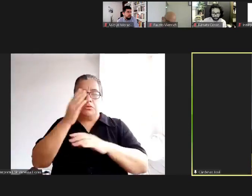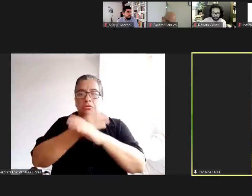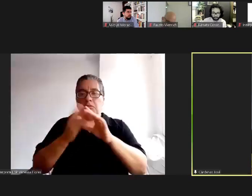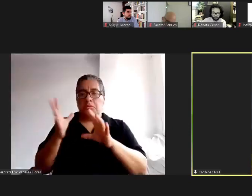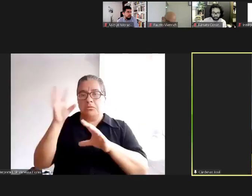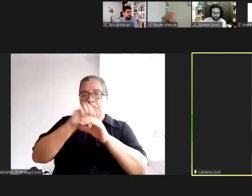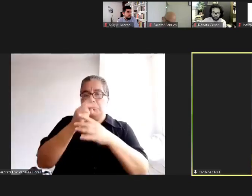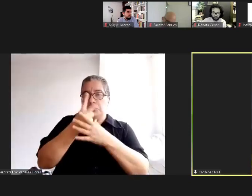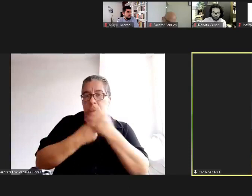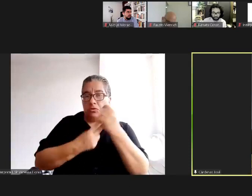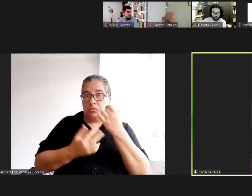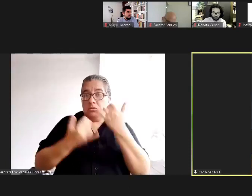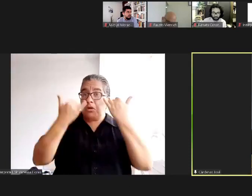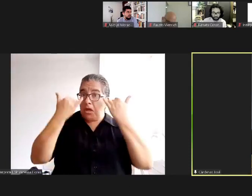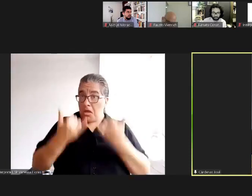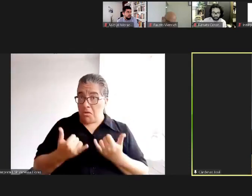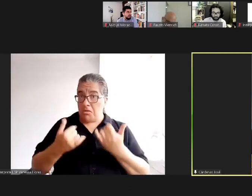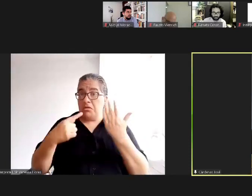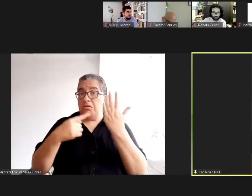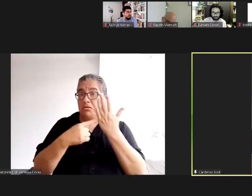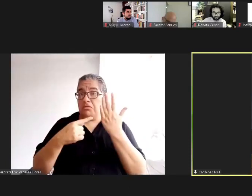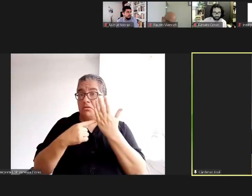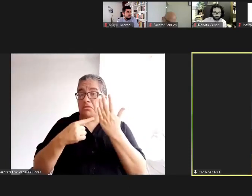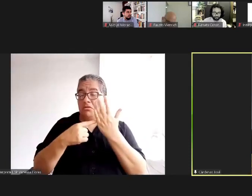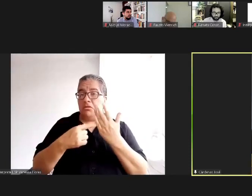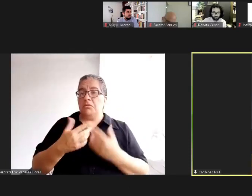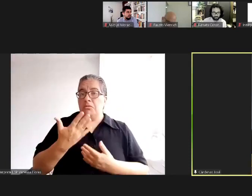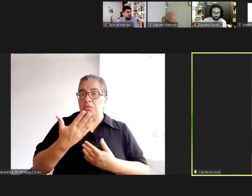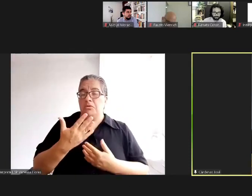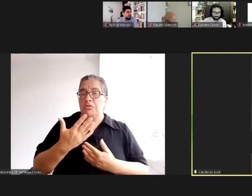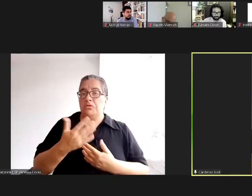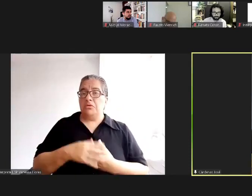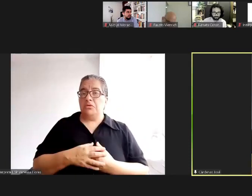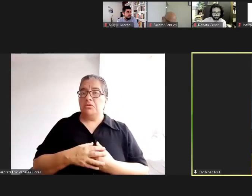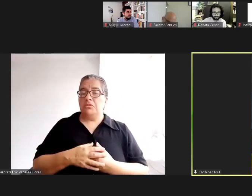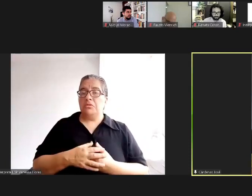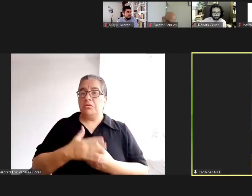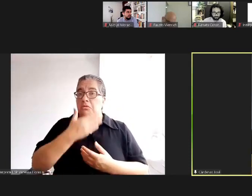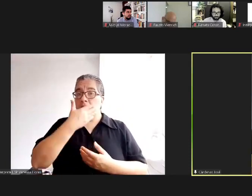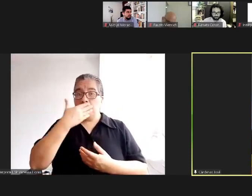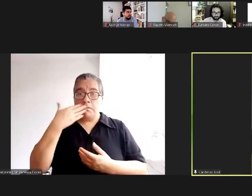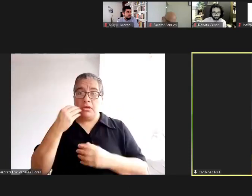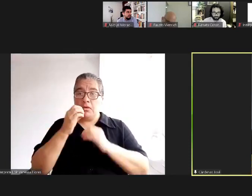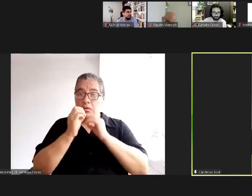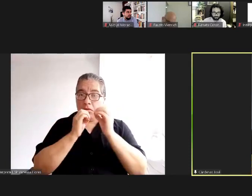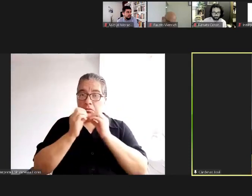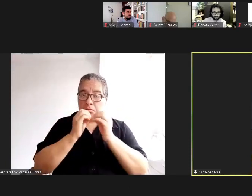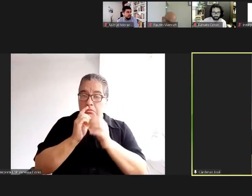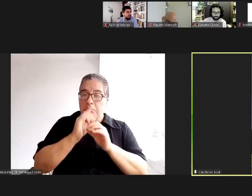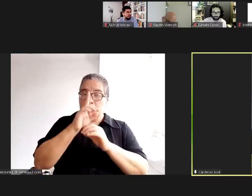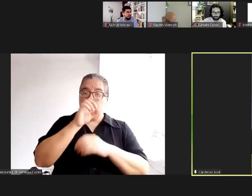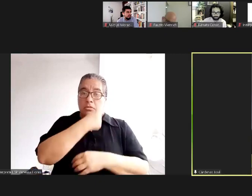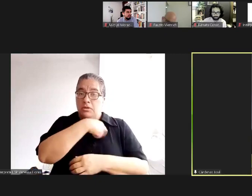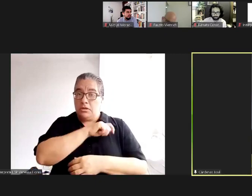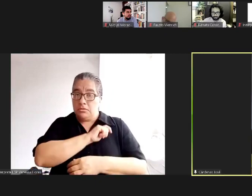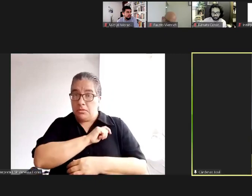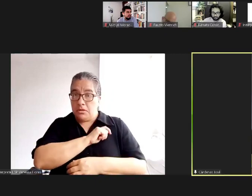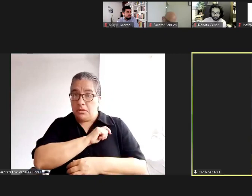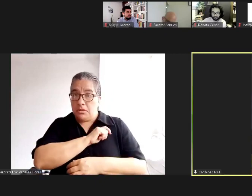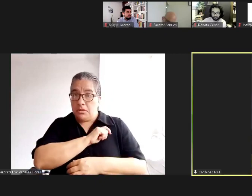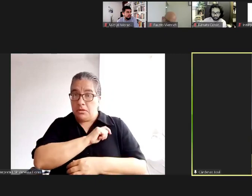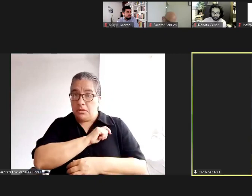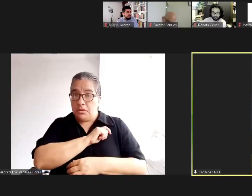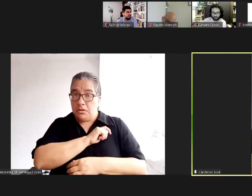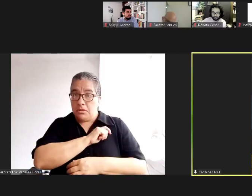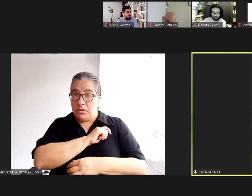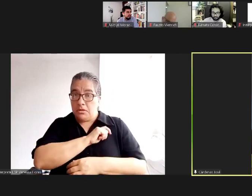la tecnología permite, ¿cómo se llama?, superar esa condicionante. Entonces, yo puedo ir en España, que ya hay salas de cine, hay más de